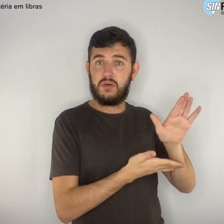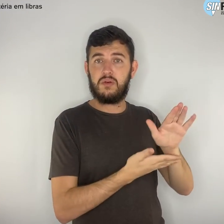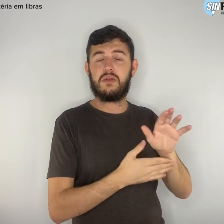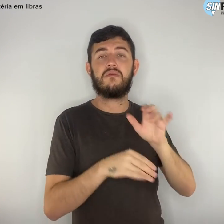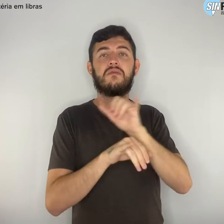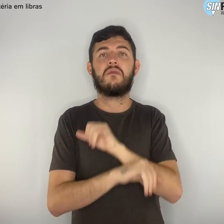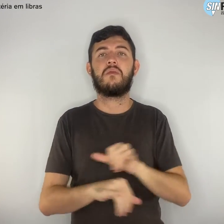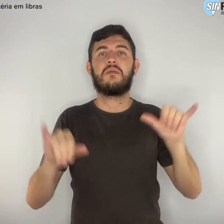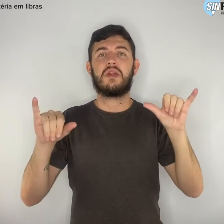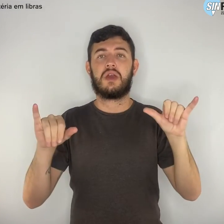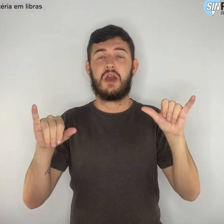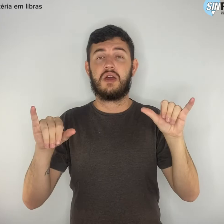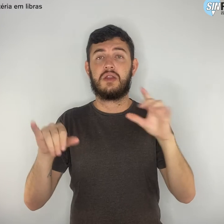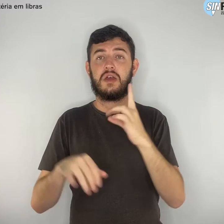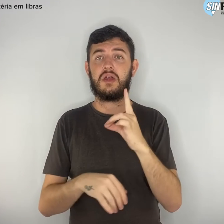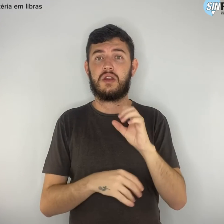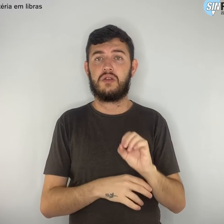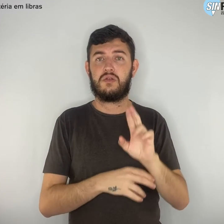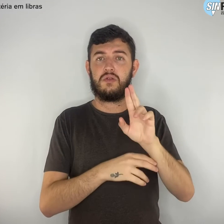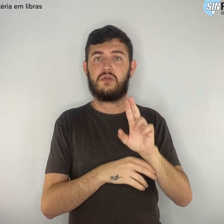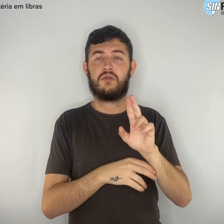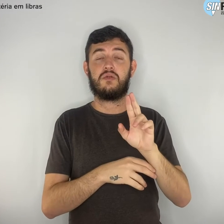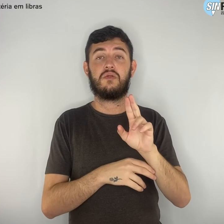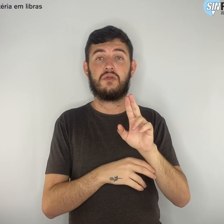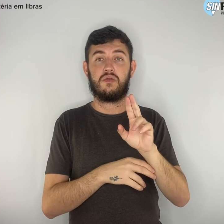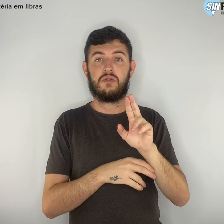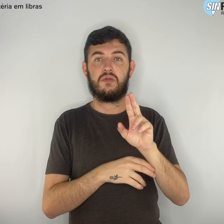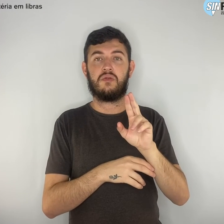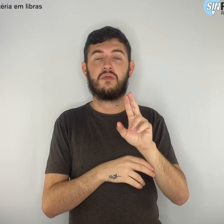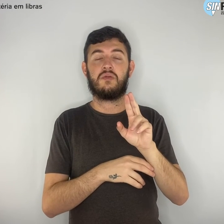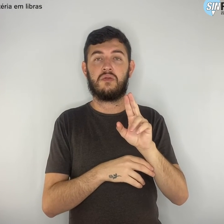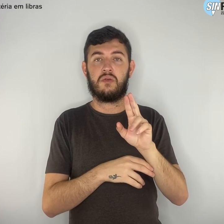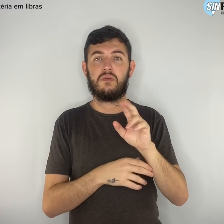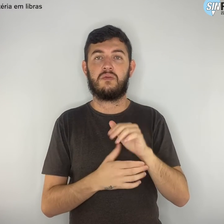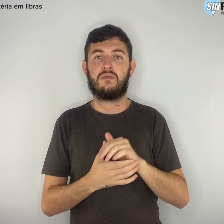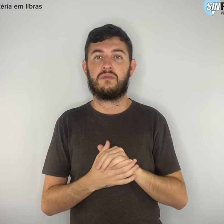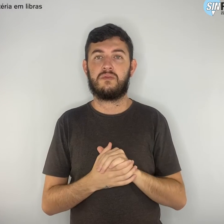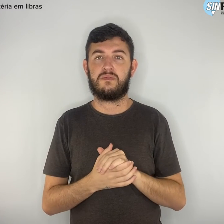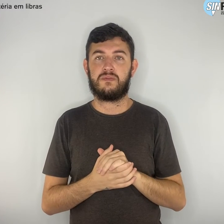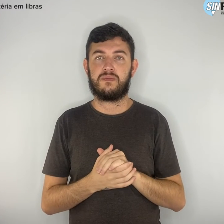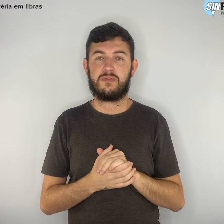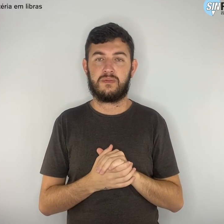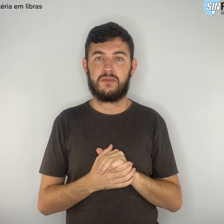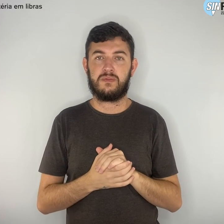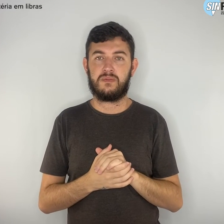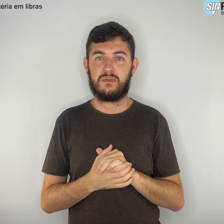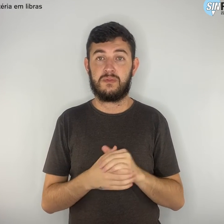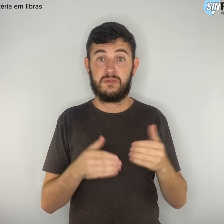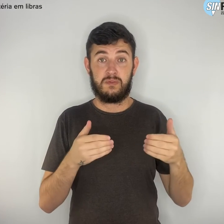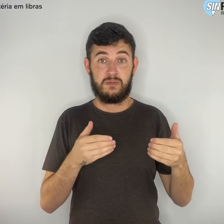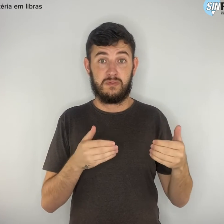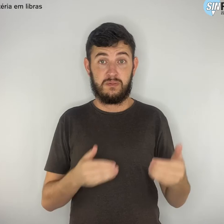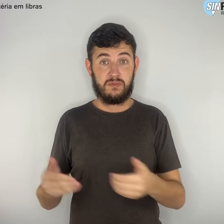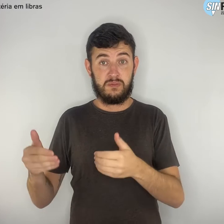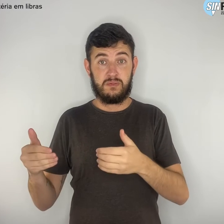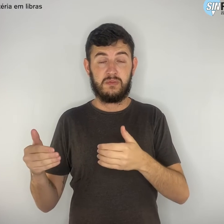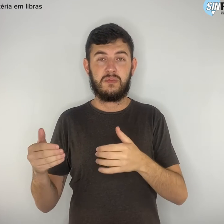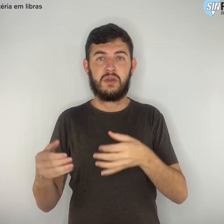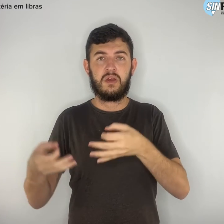no Diário Oficial da União. O ministro da Justiça e Segurança Pública,